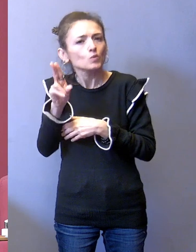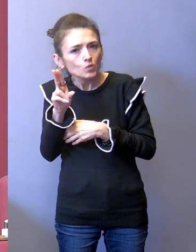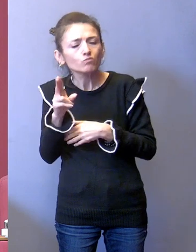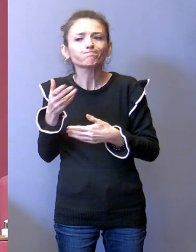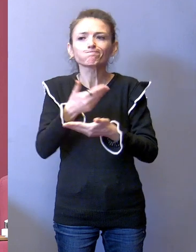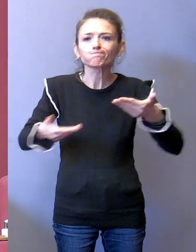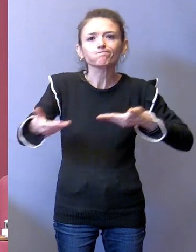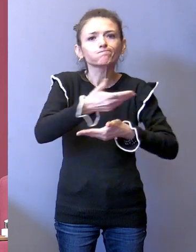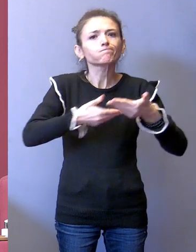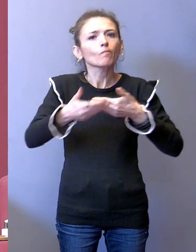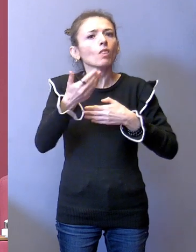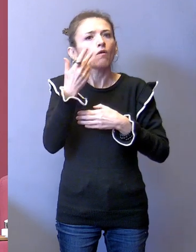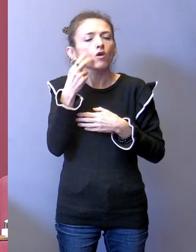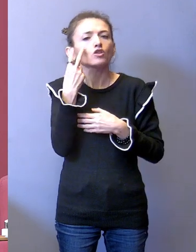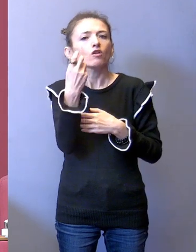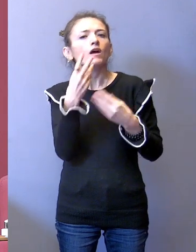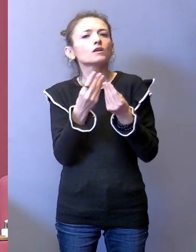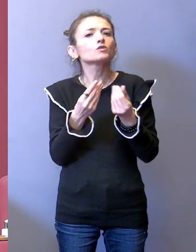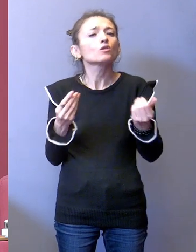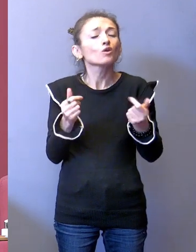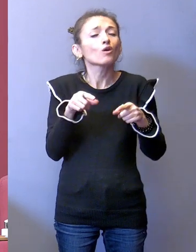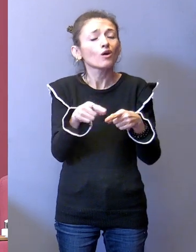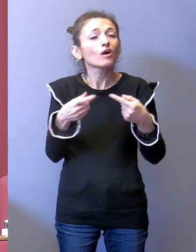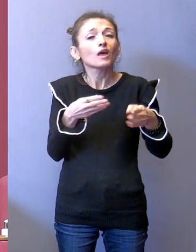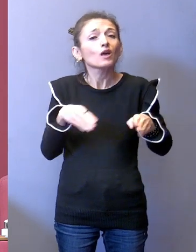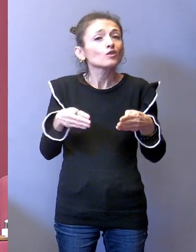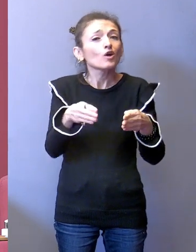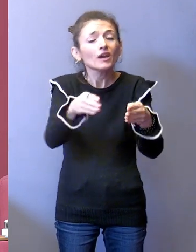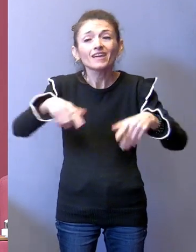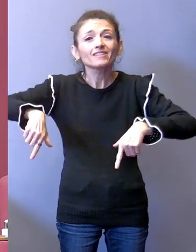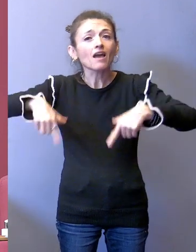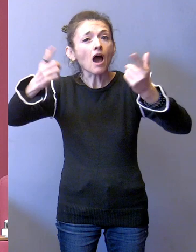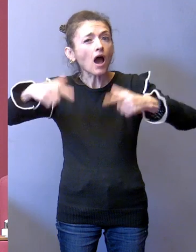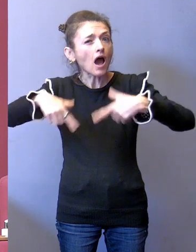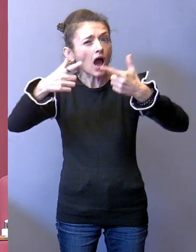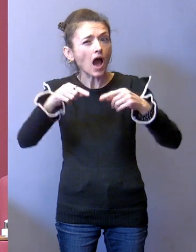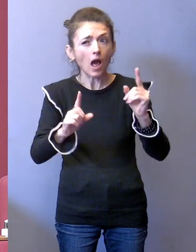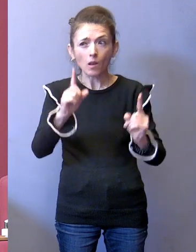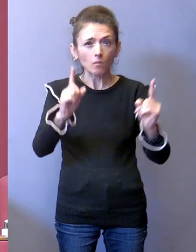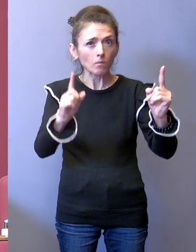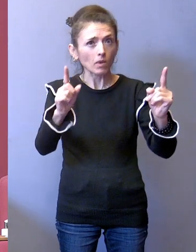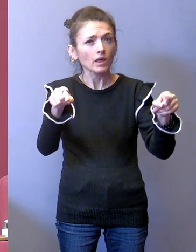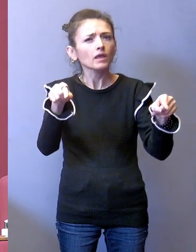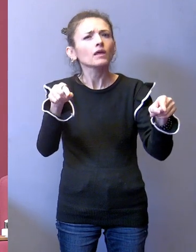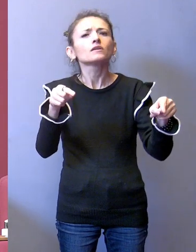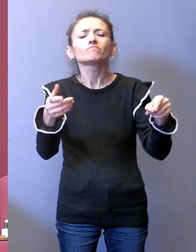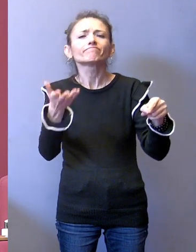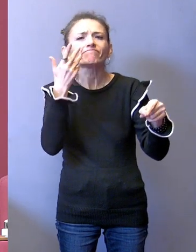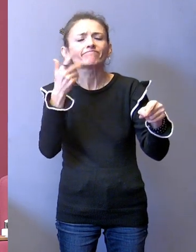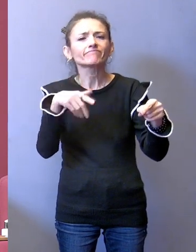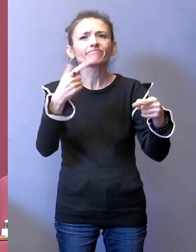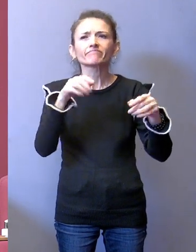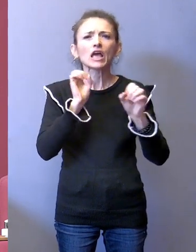consentire anche di togliere dai torrenti degli alberi dei torrenti anche quelle come si possono dire rifiuti